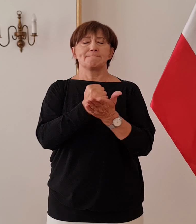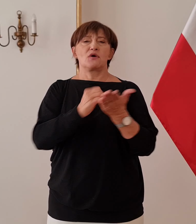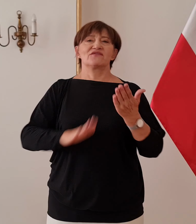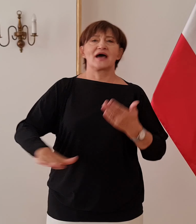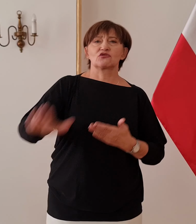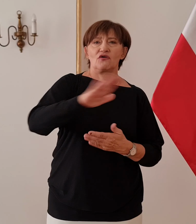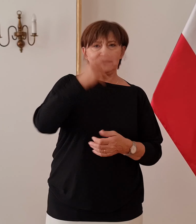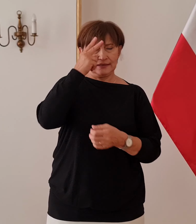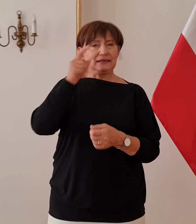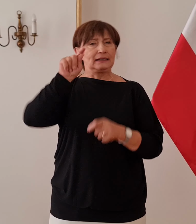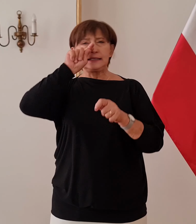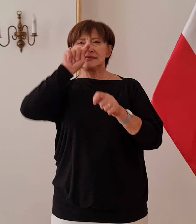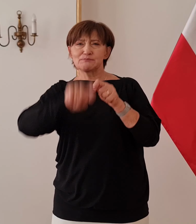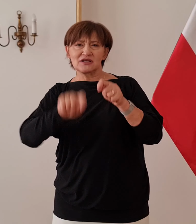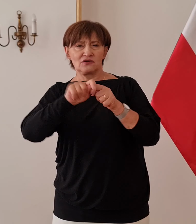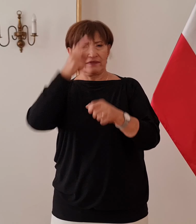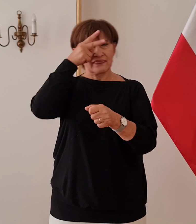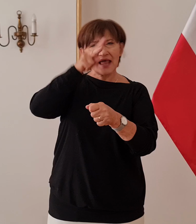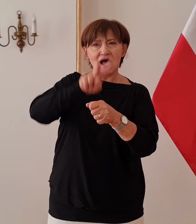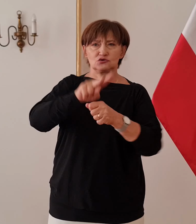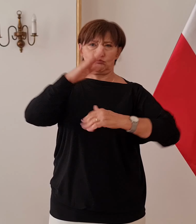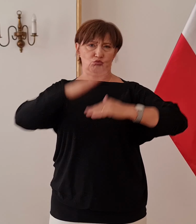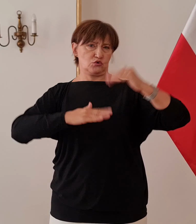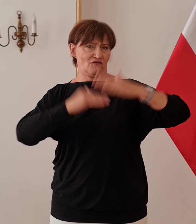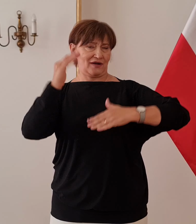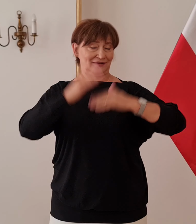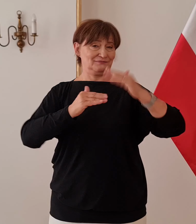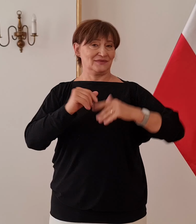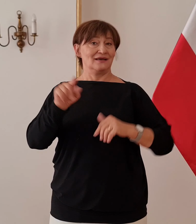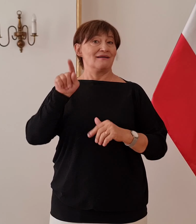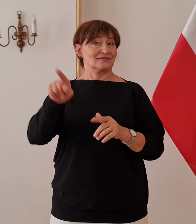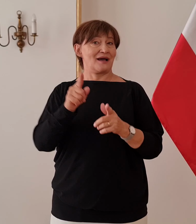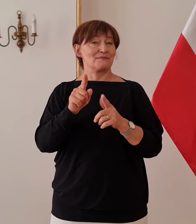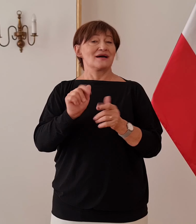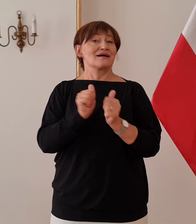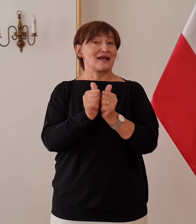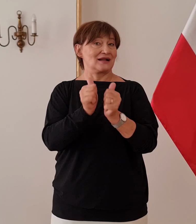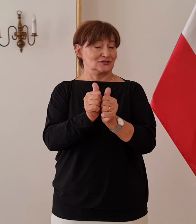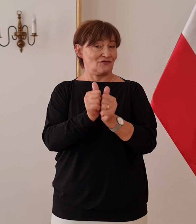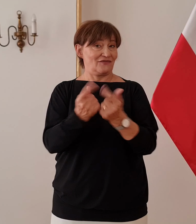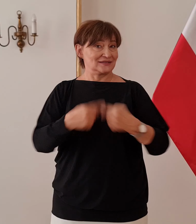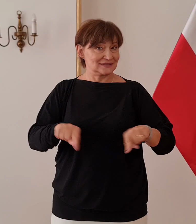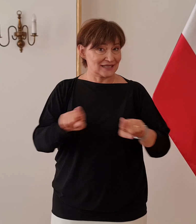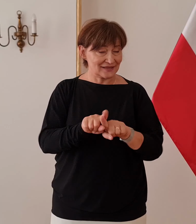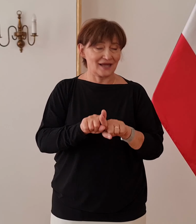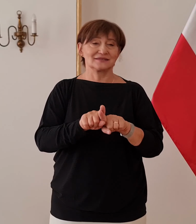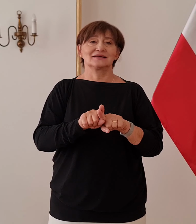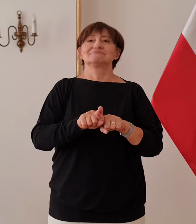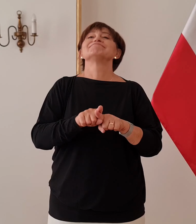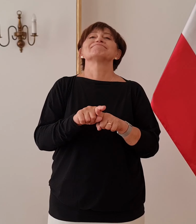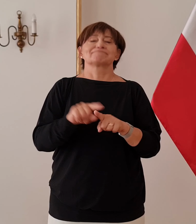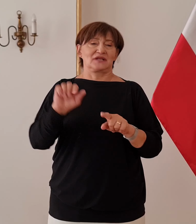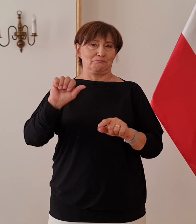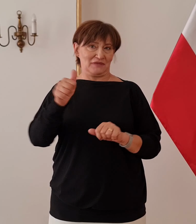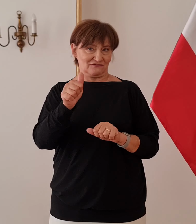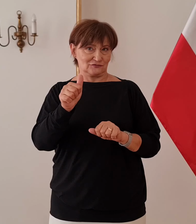Budowlanego, który realizuje zadania związane z